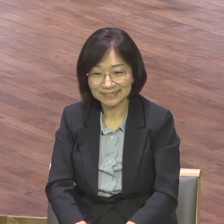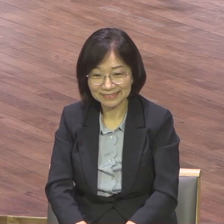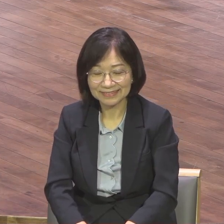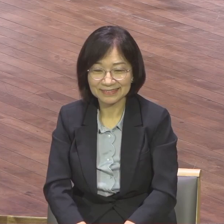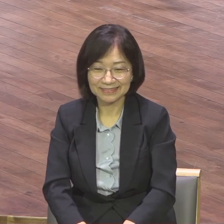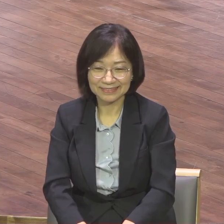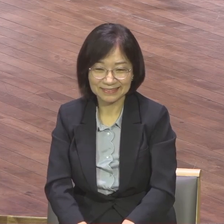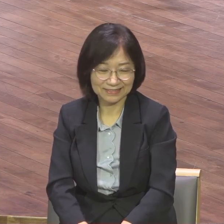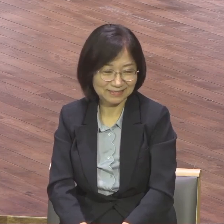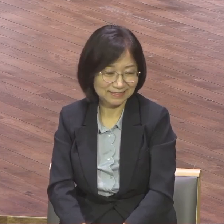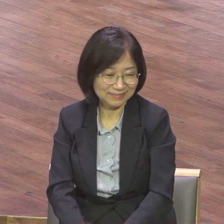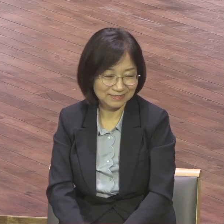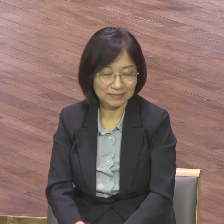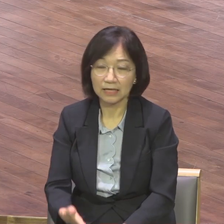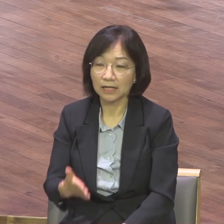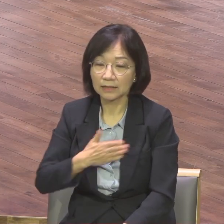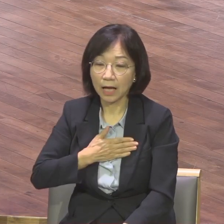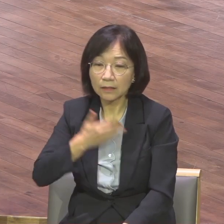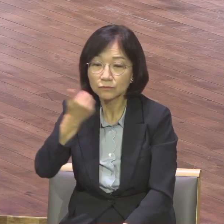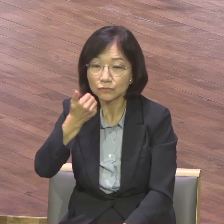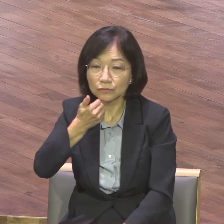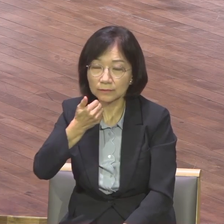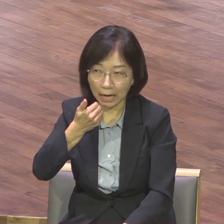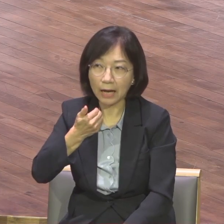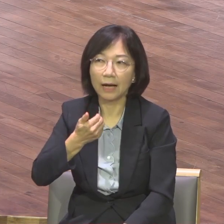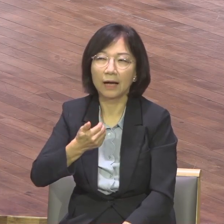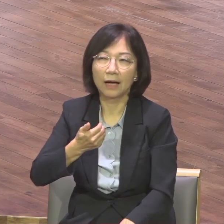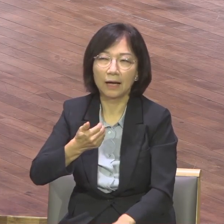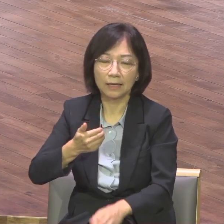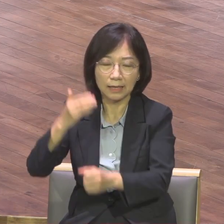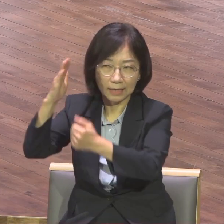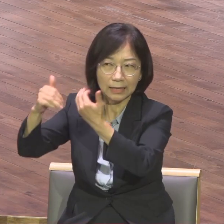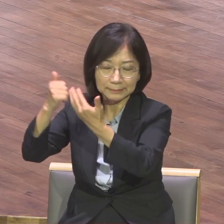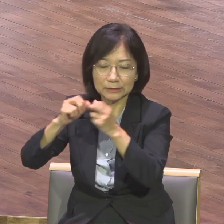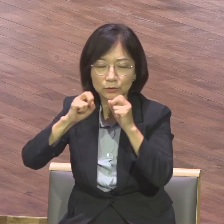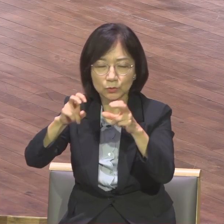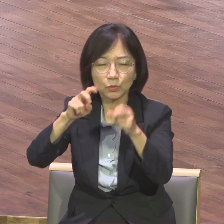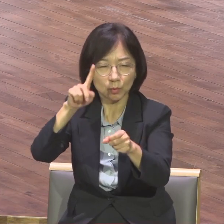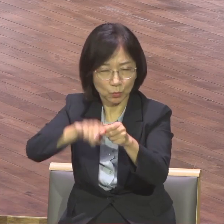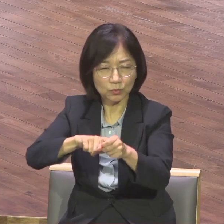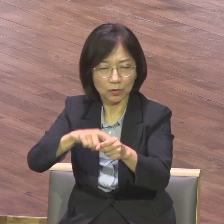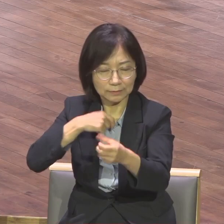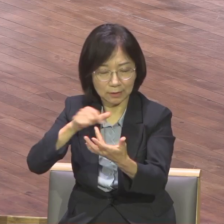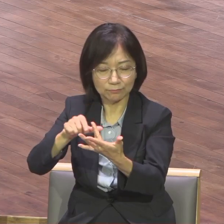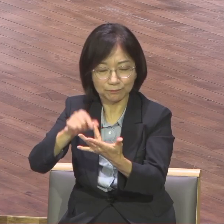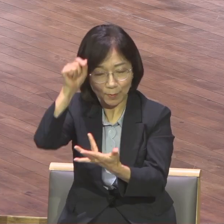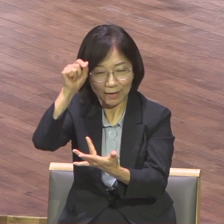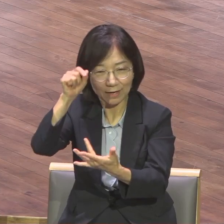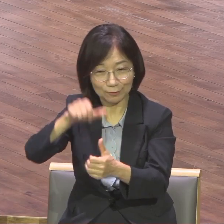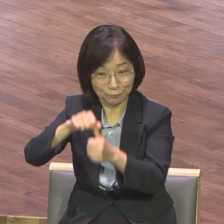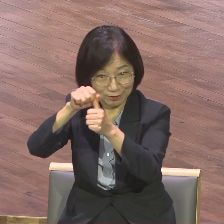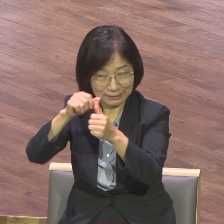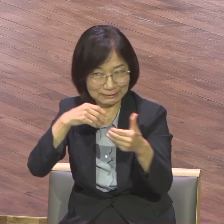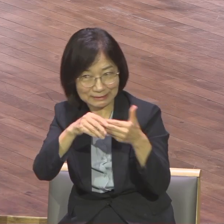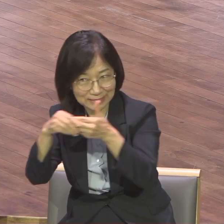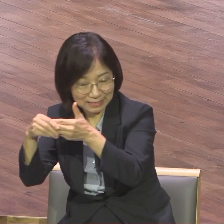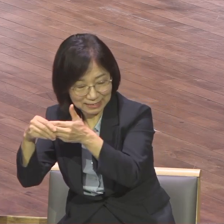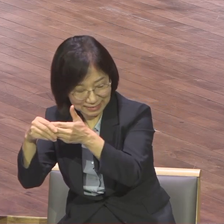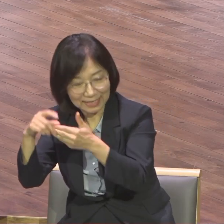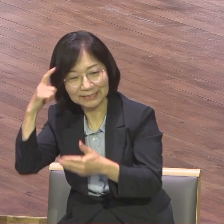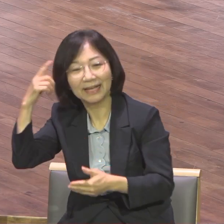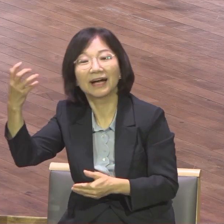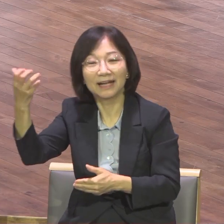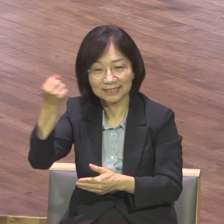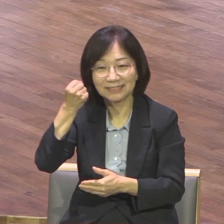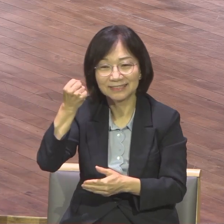선교를 위해서 하나님이 나를 지금까지 인도해 주신다라는 정체성이 있어야 돼요. 이걸 가지셔야 돼요. 아,